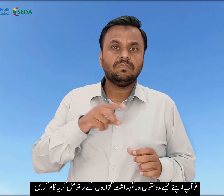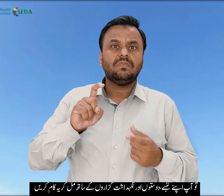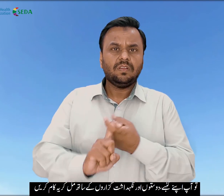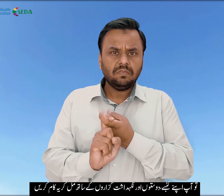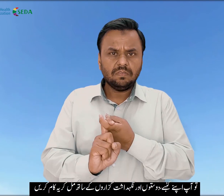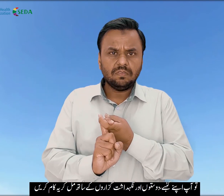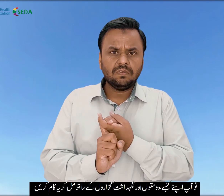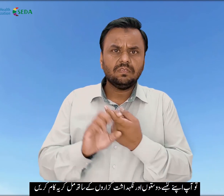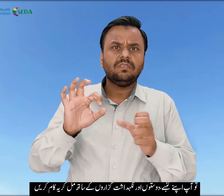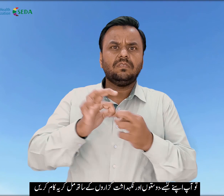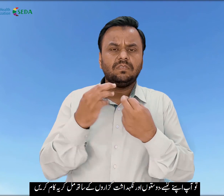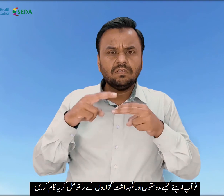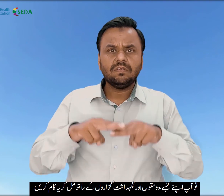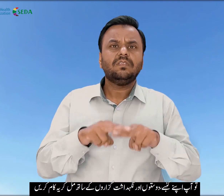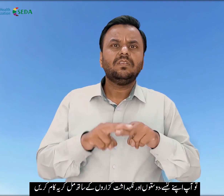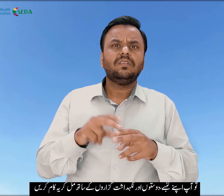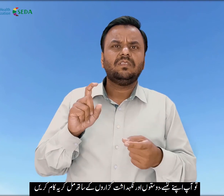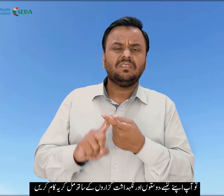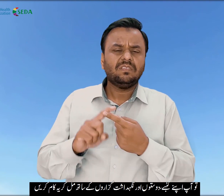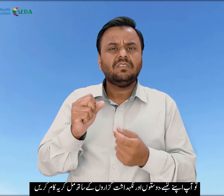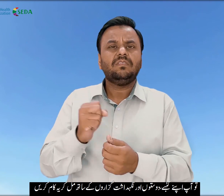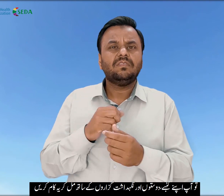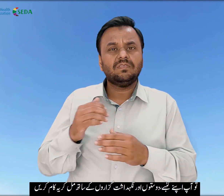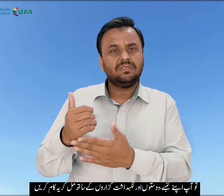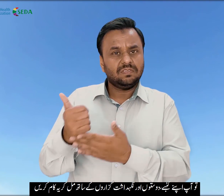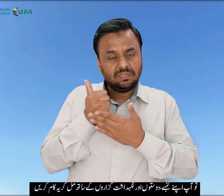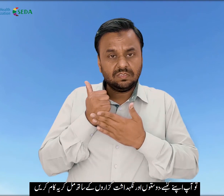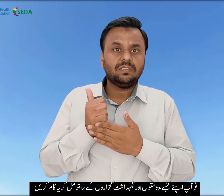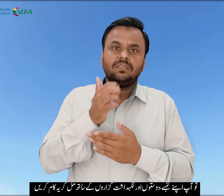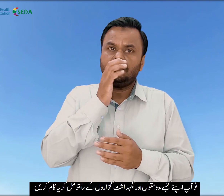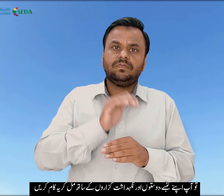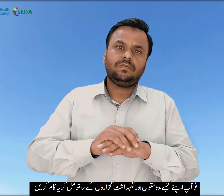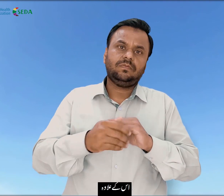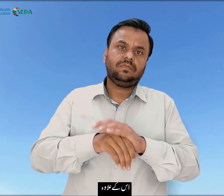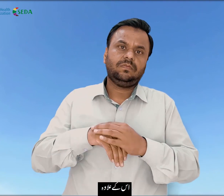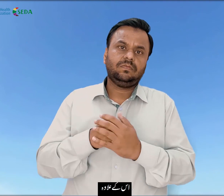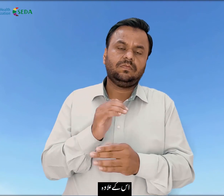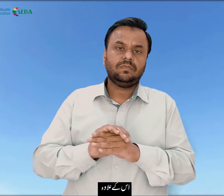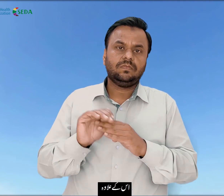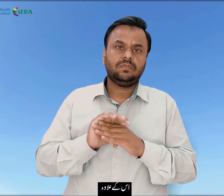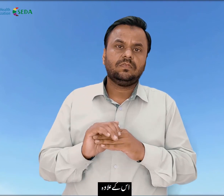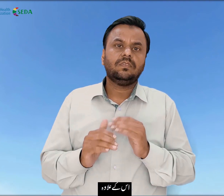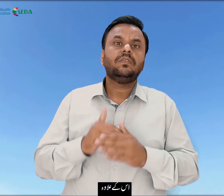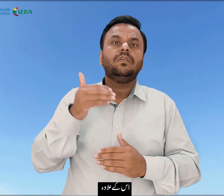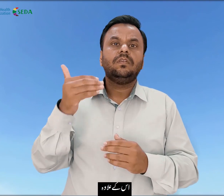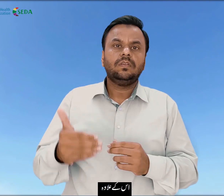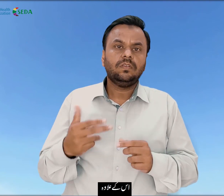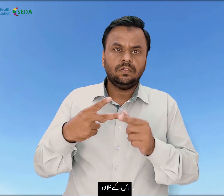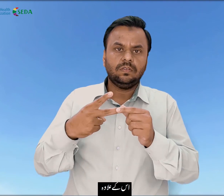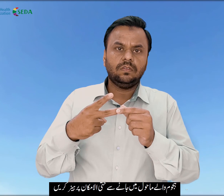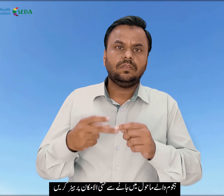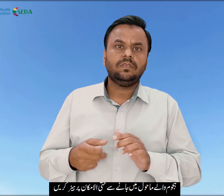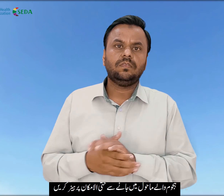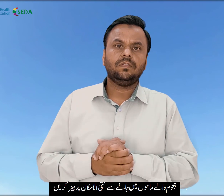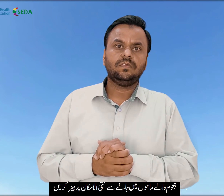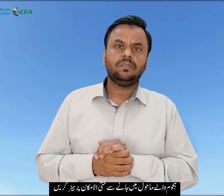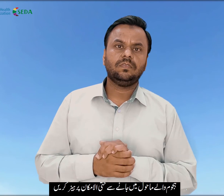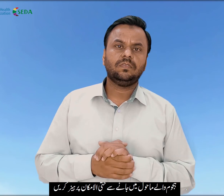اور نگہداشت گزاروں کے ساتھ مل کر یہ کام کریں۔ اس کے علاوہ ہجوم والے ماحول میں